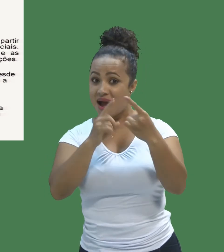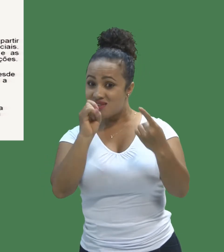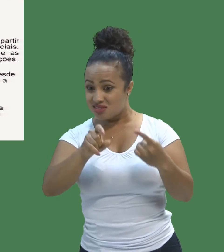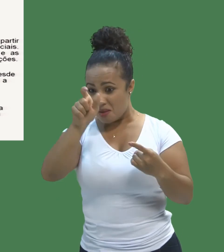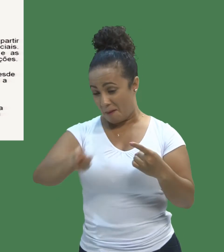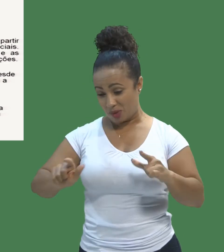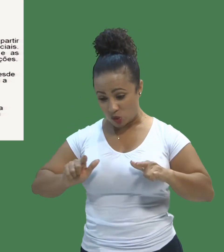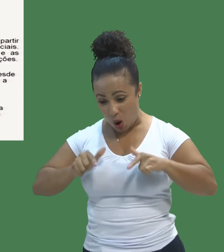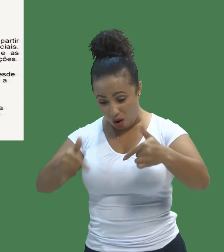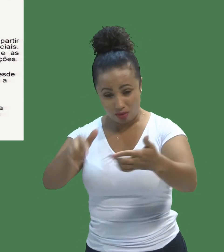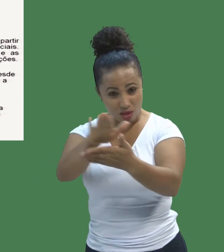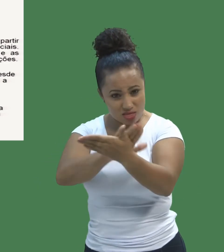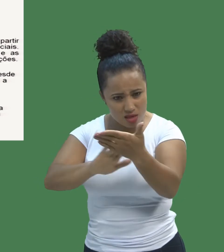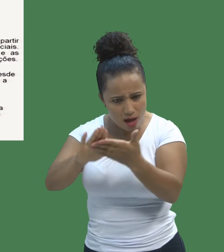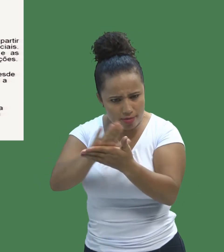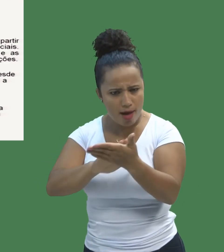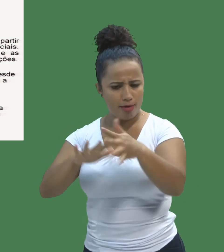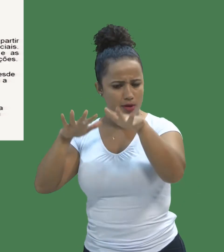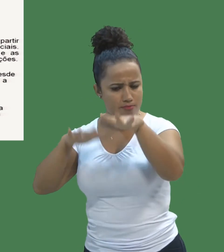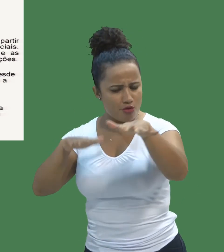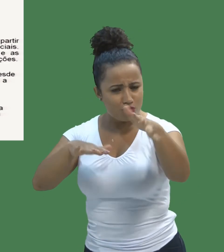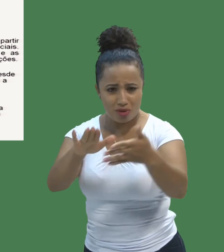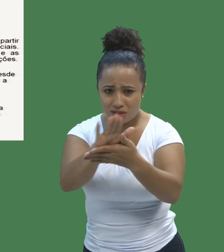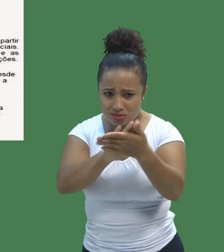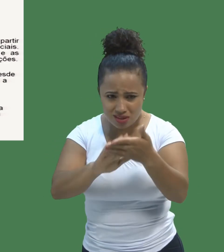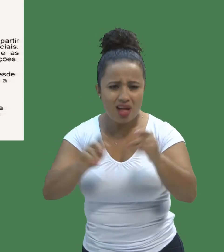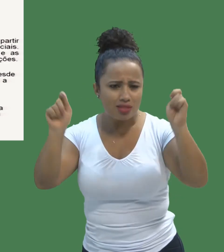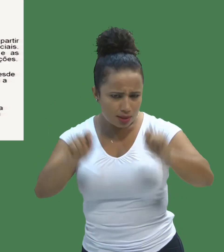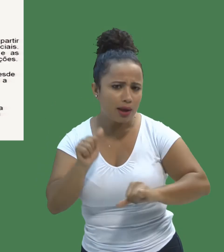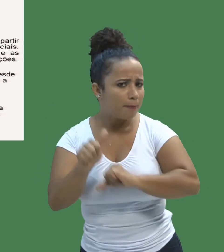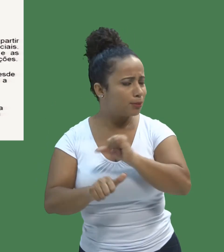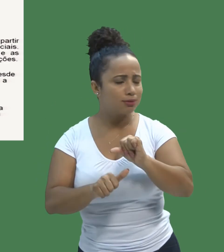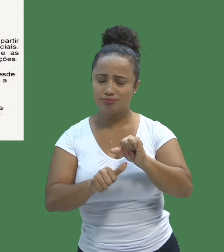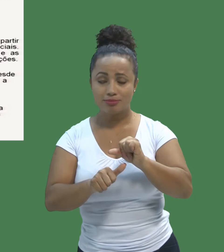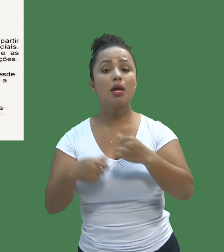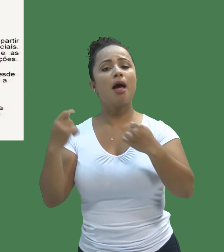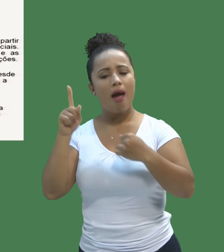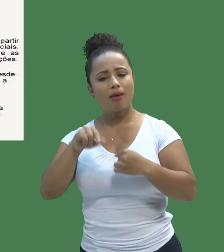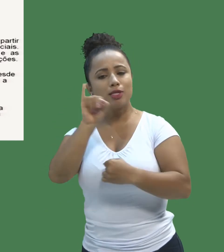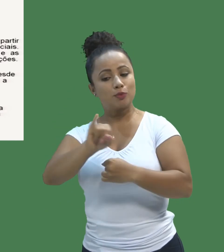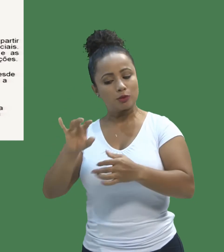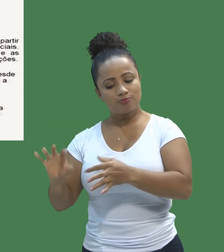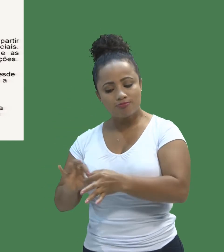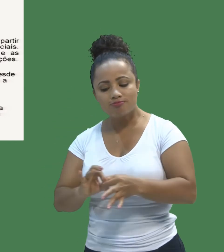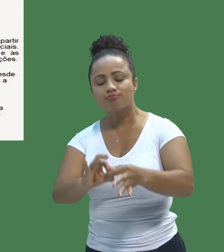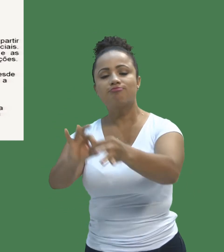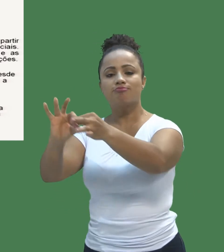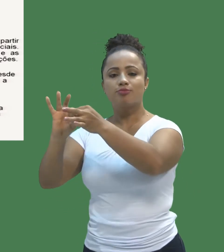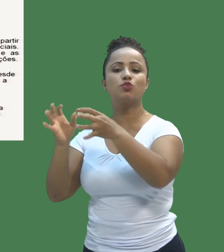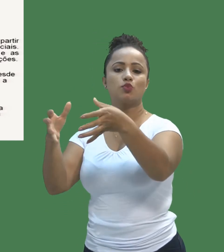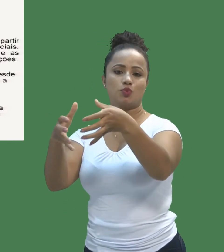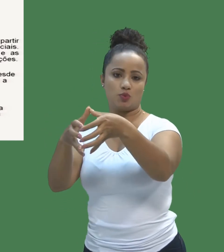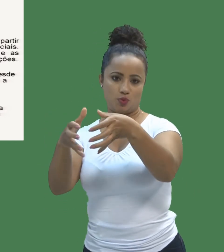dos indivíduos em sociedade, ou seja, em coletividade.